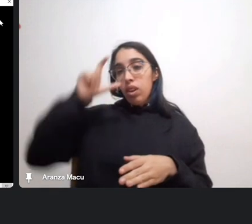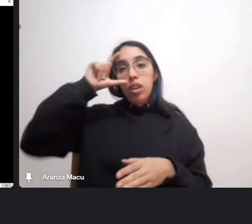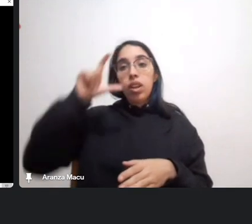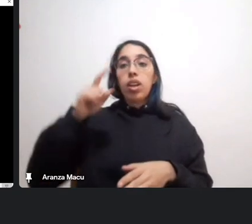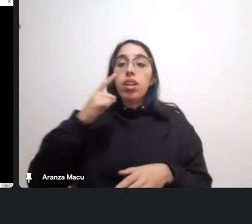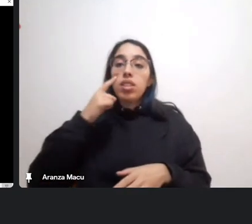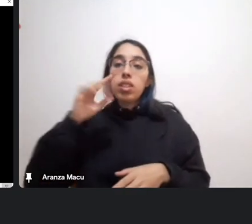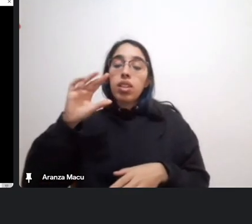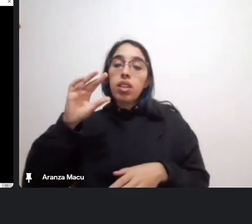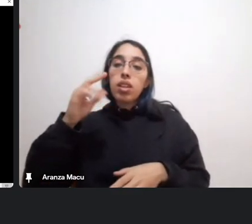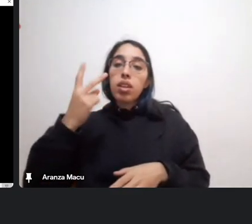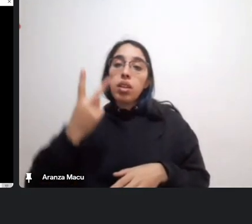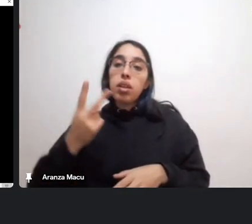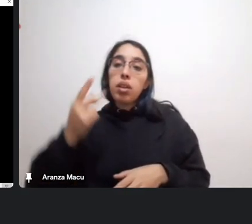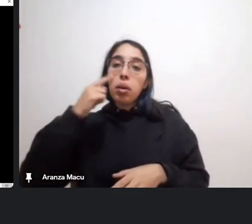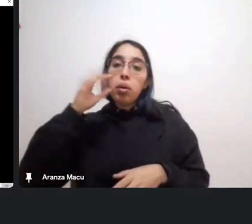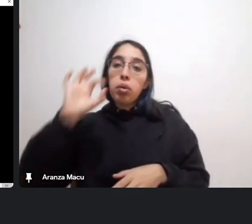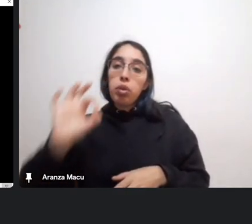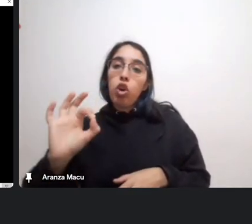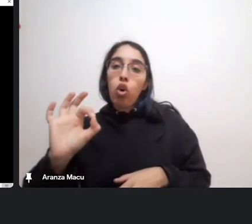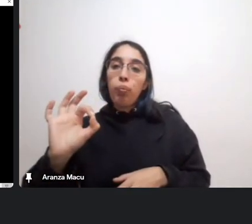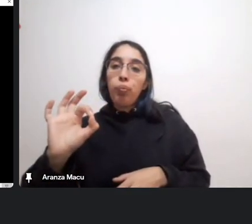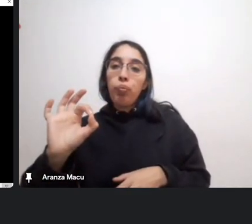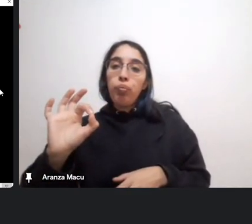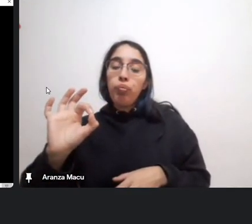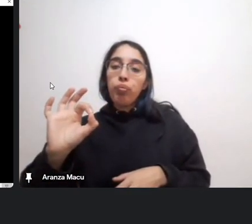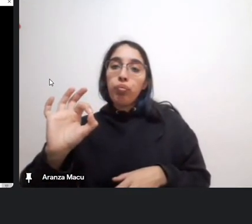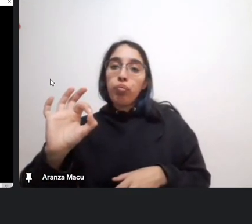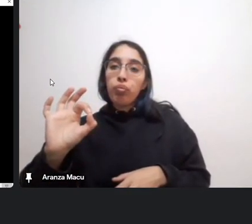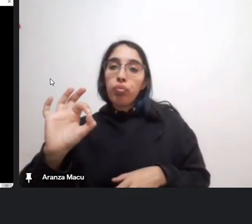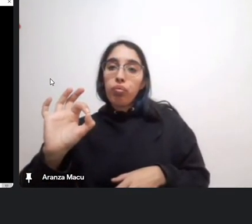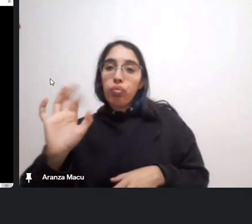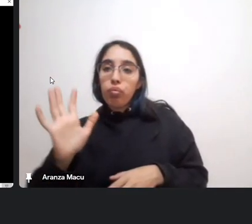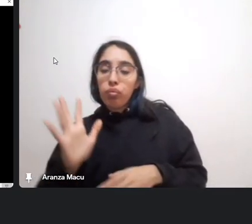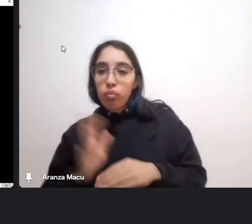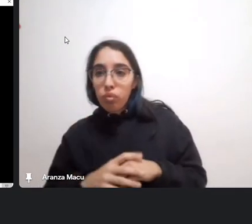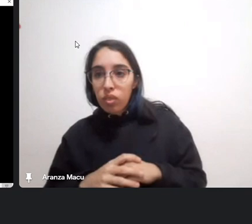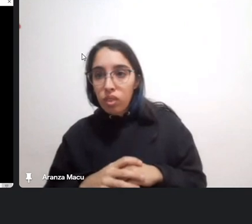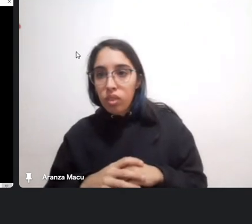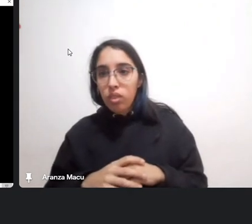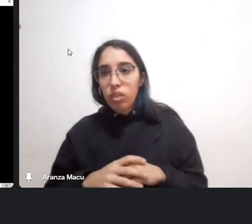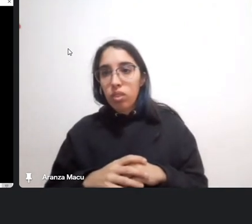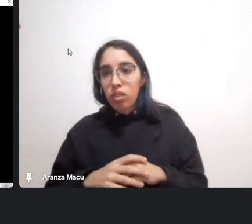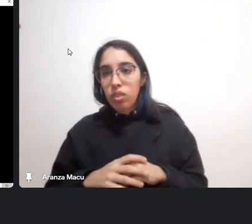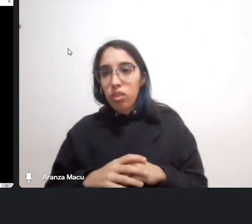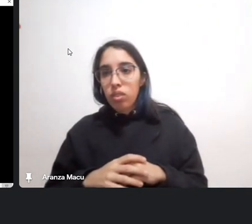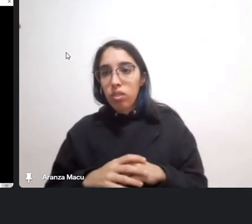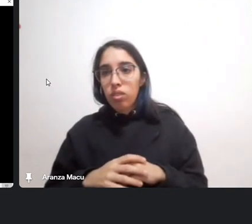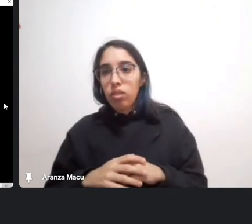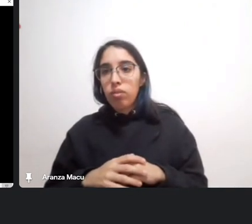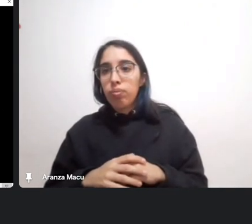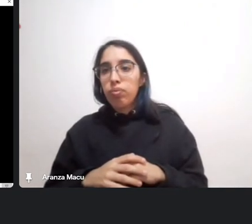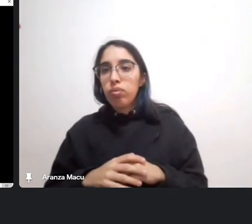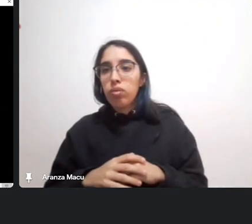po' modificador o tener el has adelante. Si no es recibió, recibieron, lo mismo que cited. Si yo tengo was